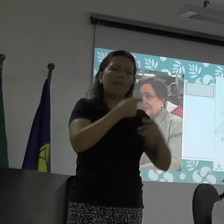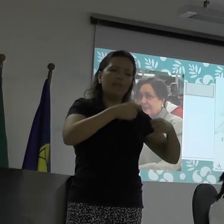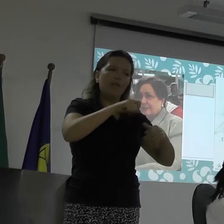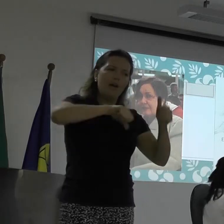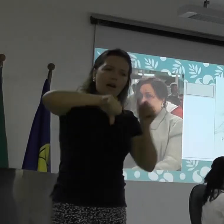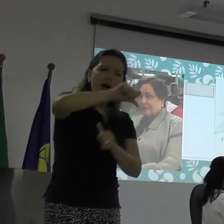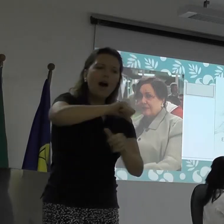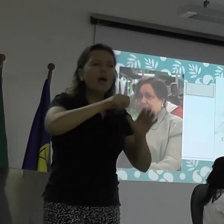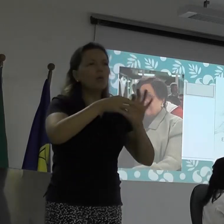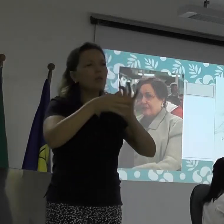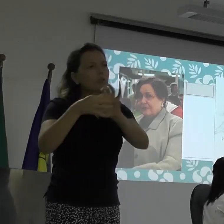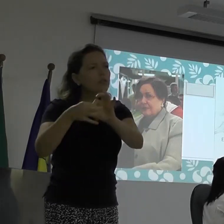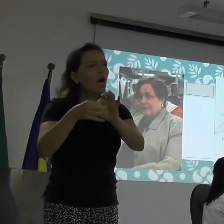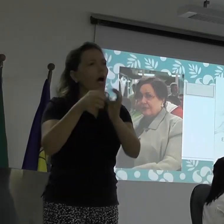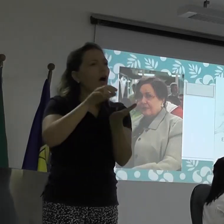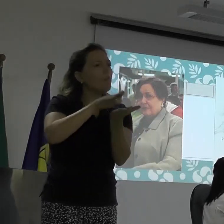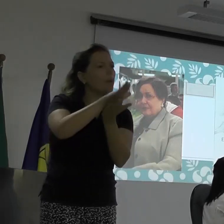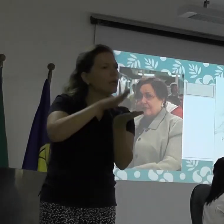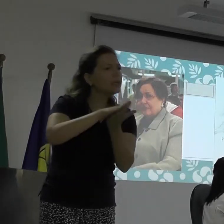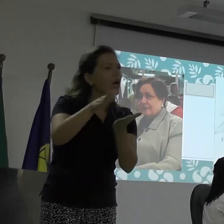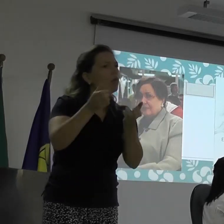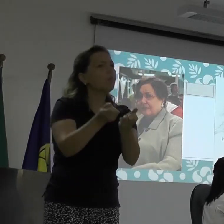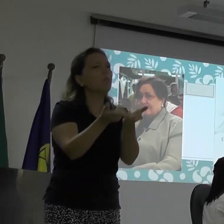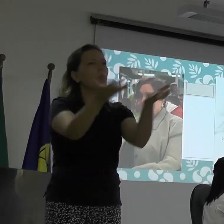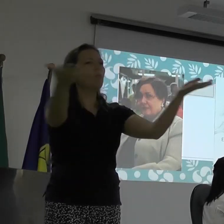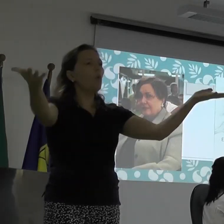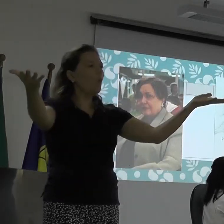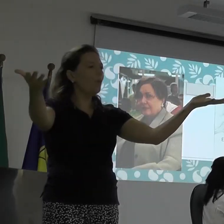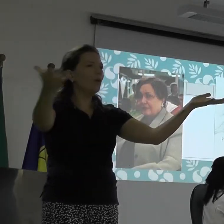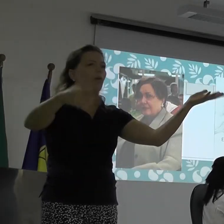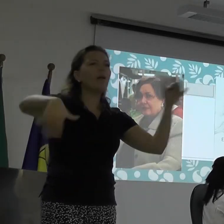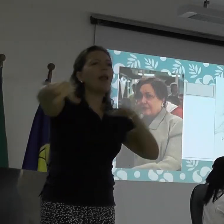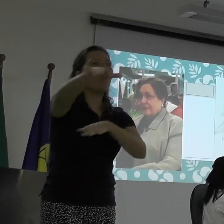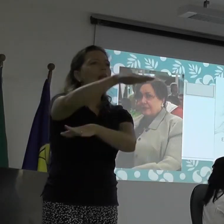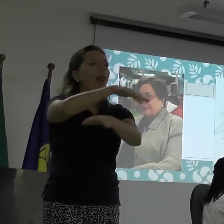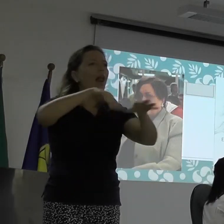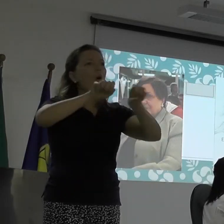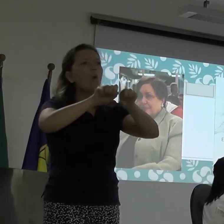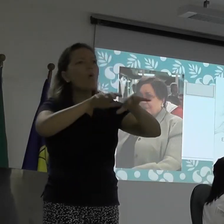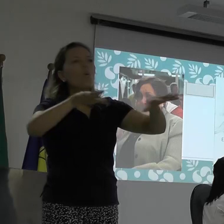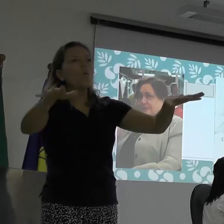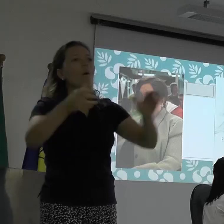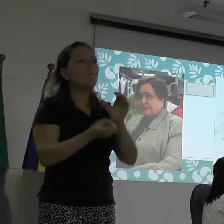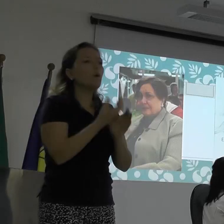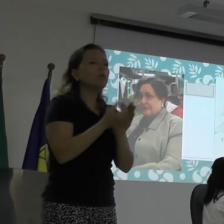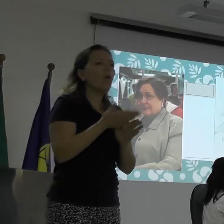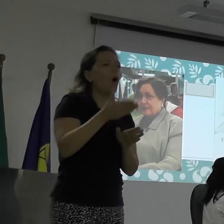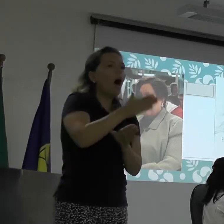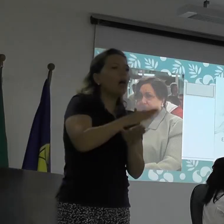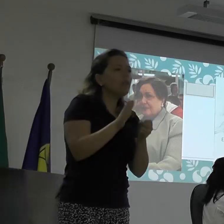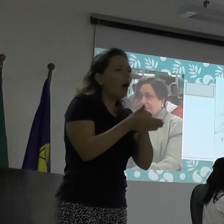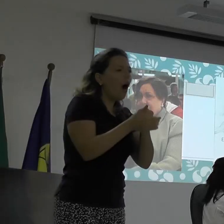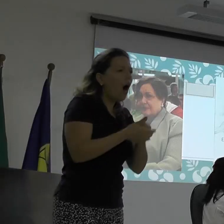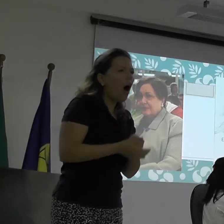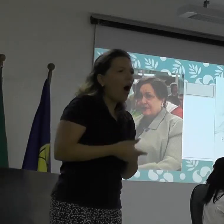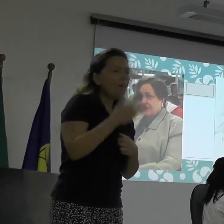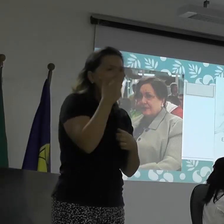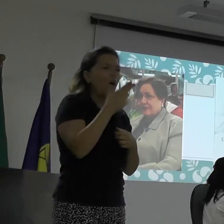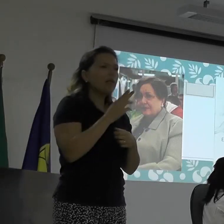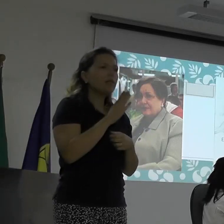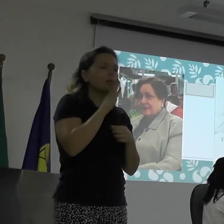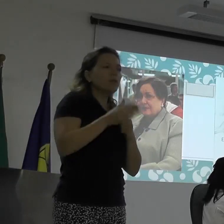contextualizar os escritos, tornar público e fazer circular uma produção que permanecia desconhecida e